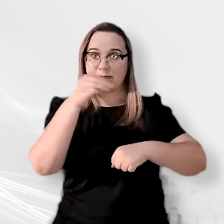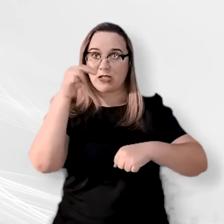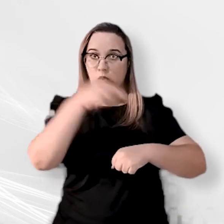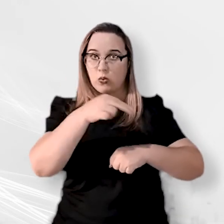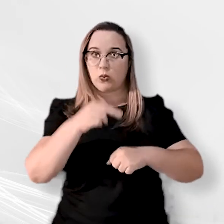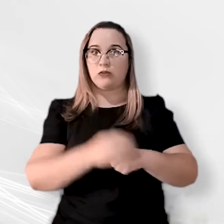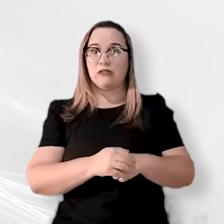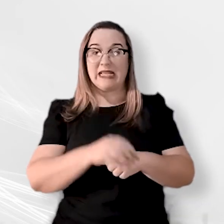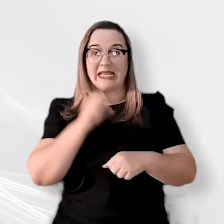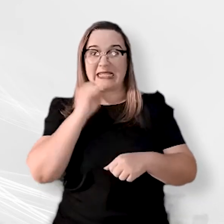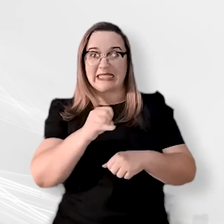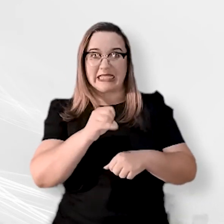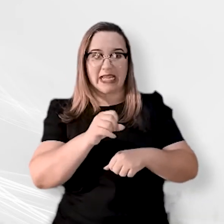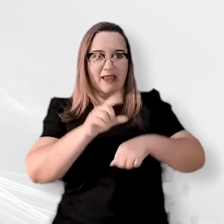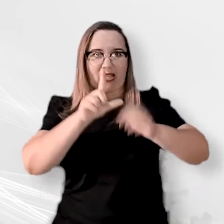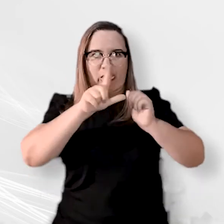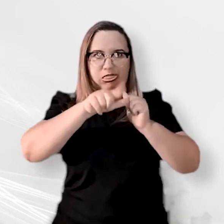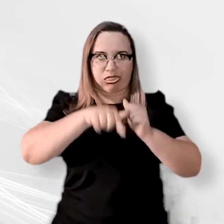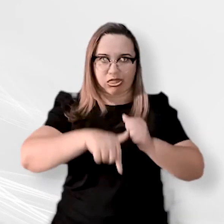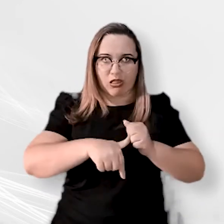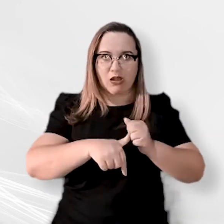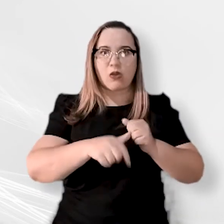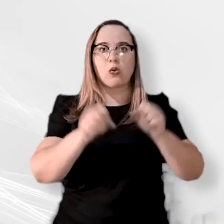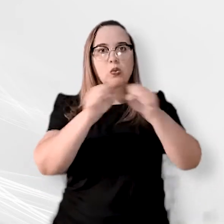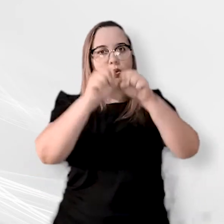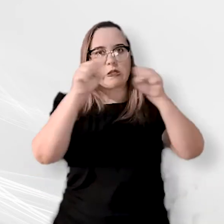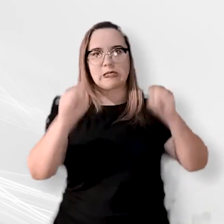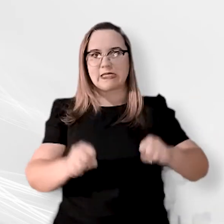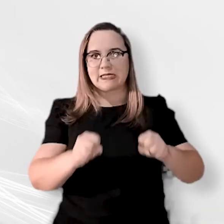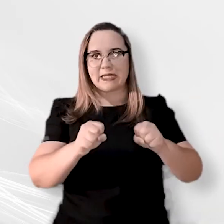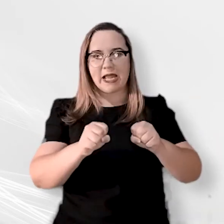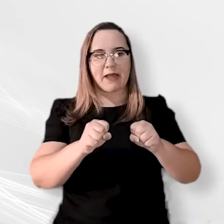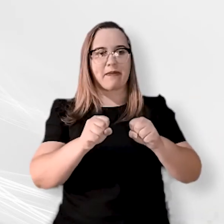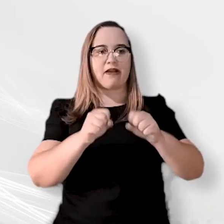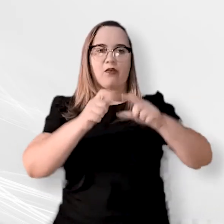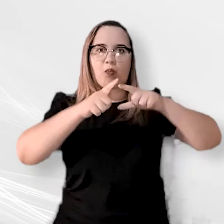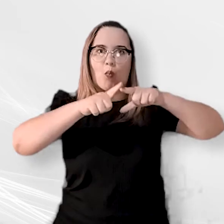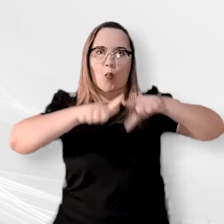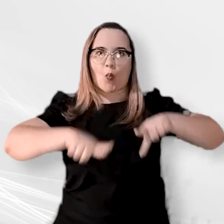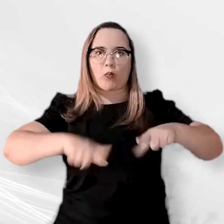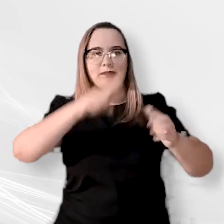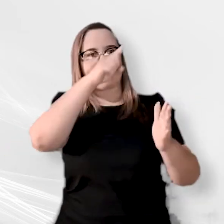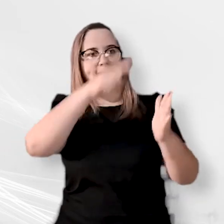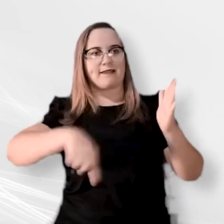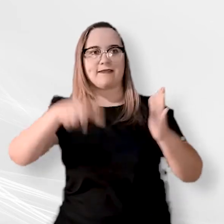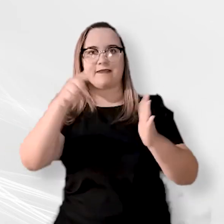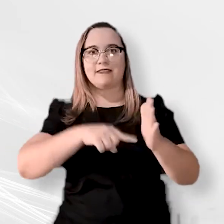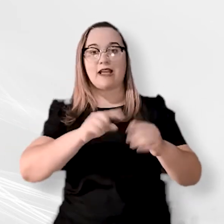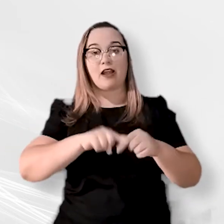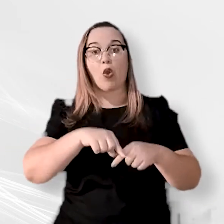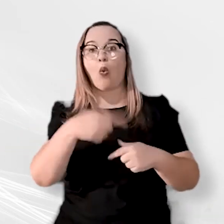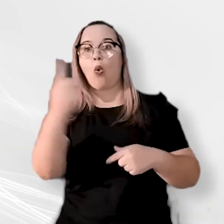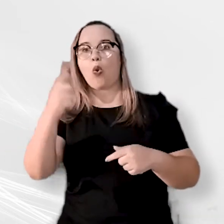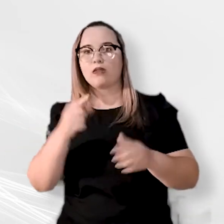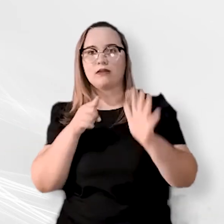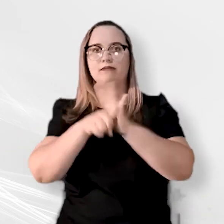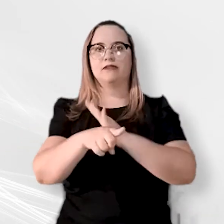determinado, o sistema gravará a resposta em branco e seguirá automaticamente para a próxima questão. Após a